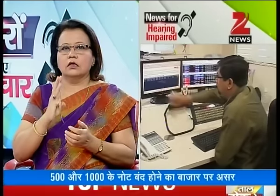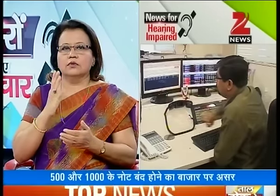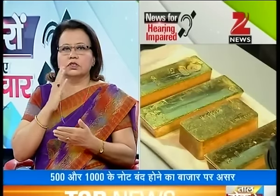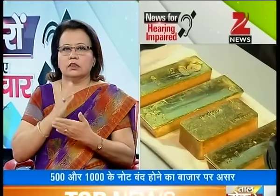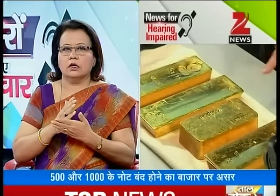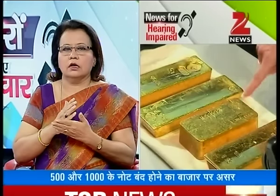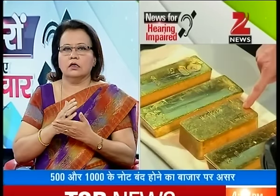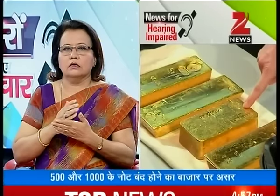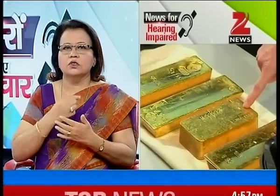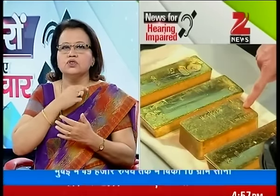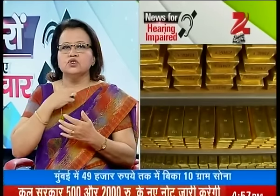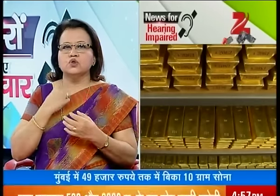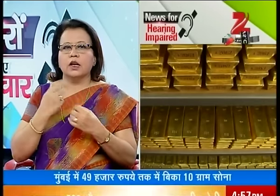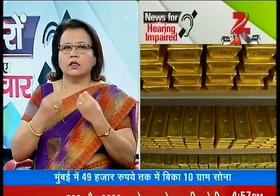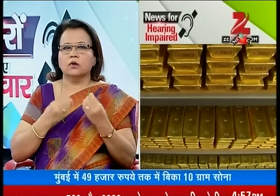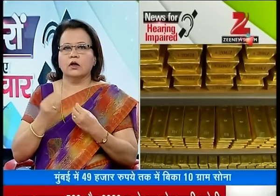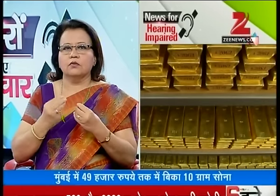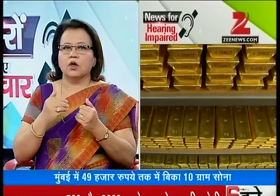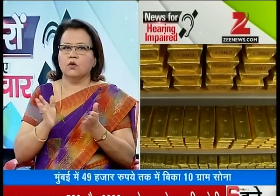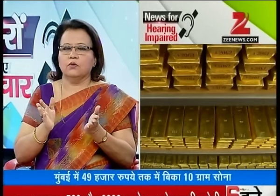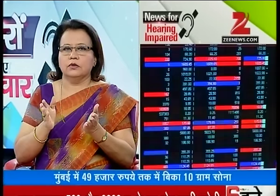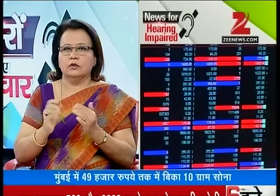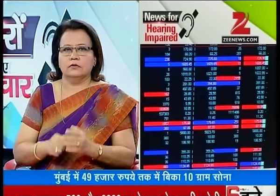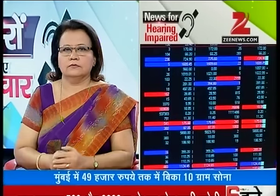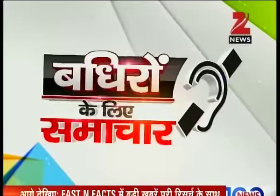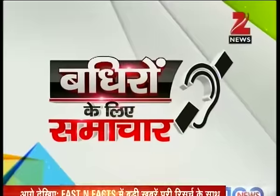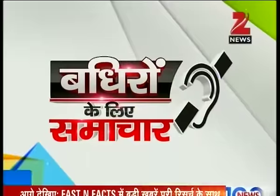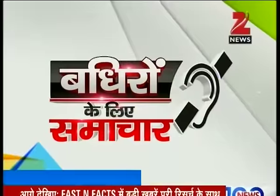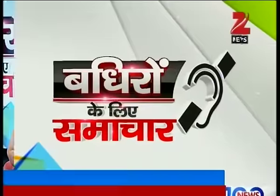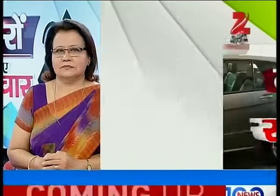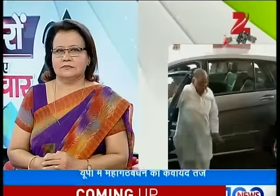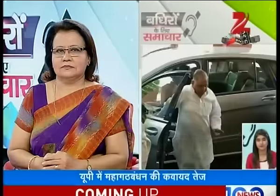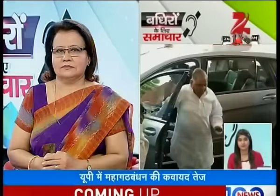रात के 3 बजे तक ज्वेलरी की दुकानें खुली रही।